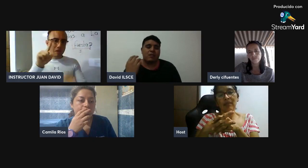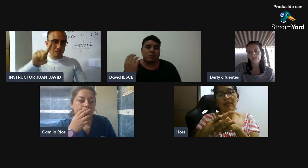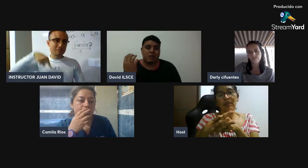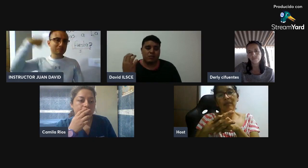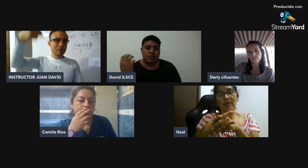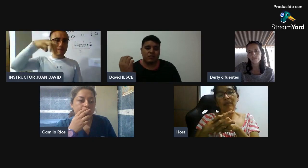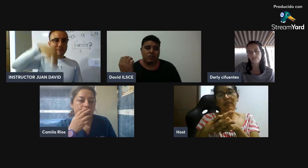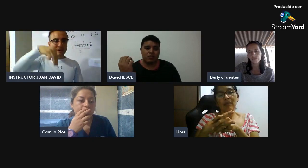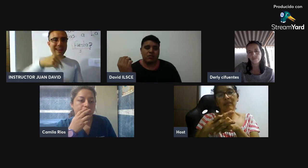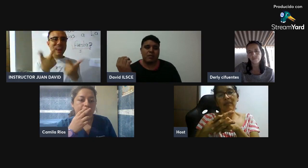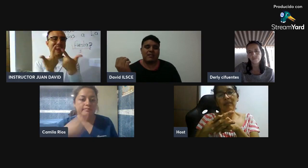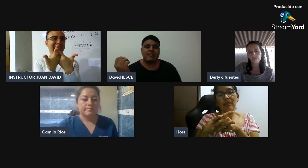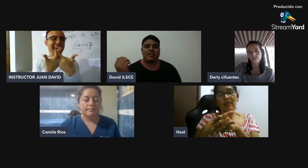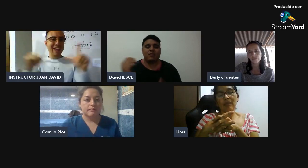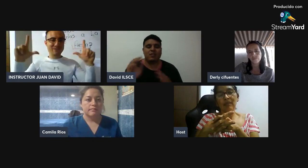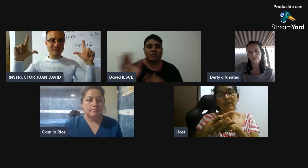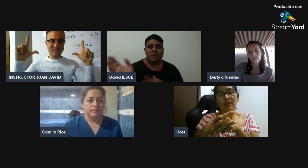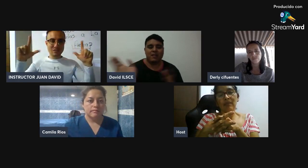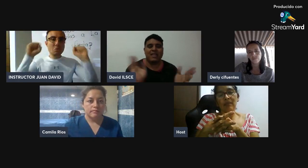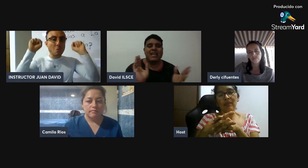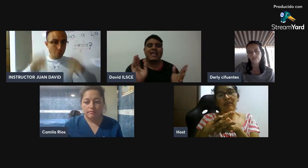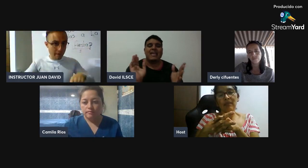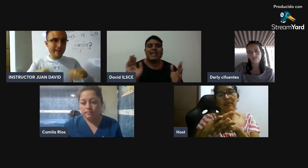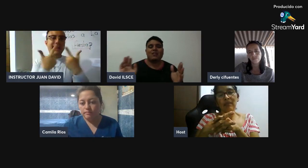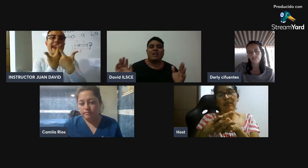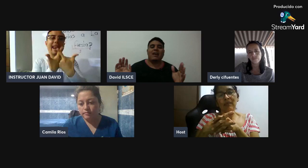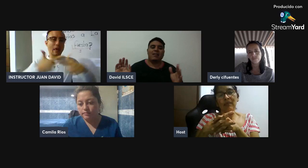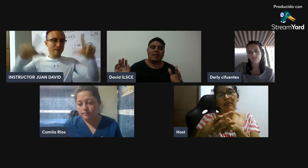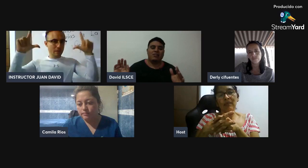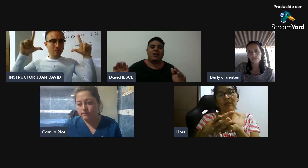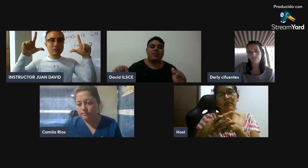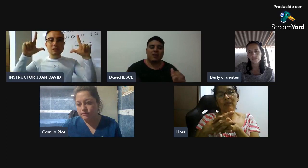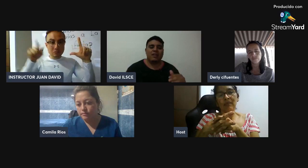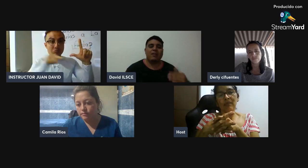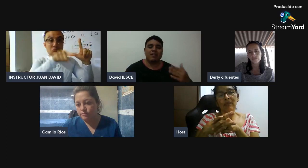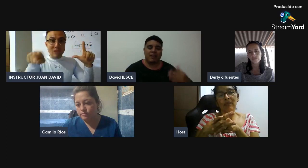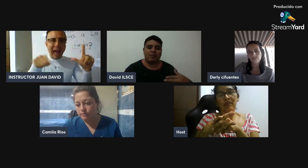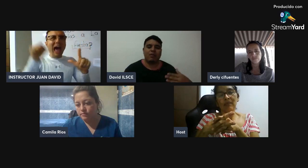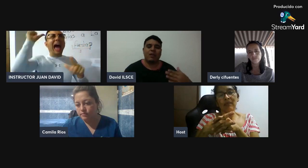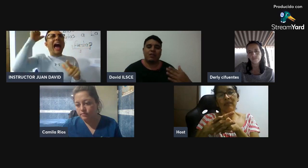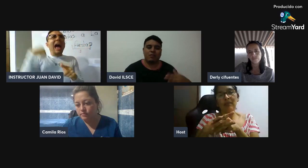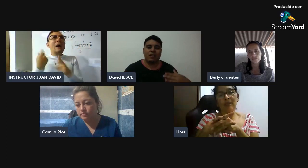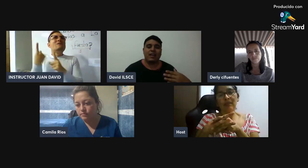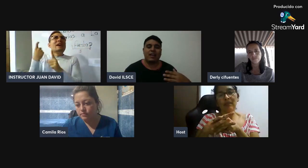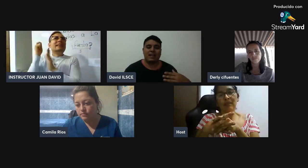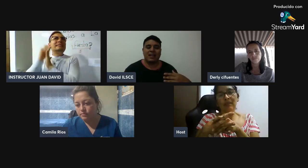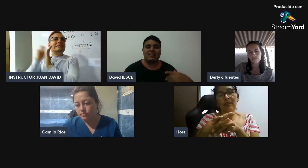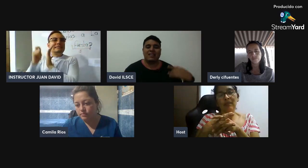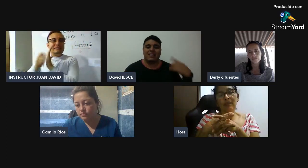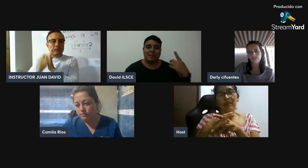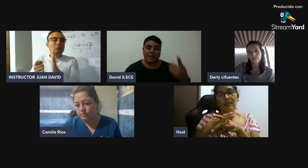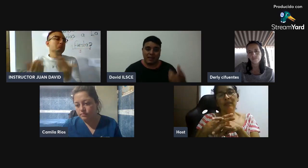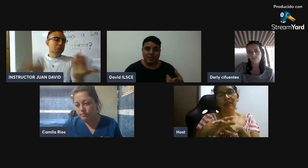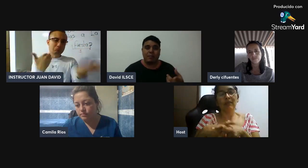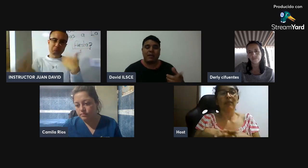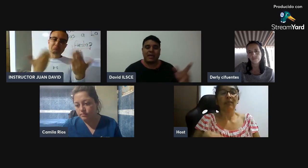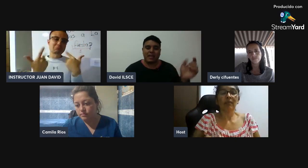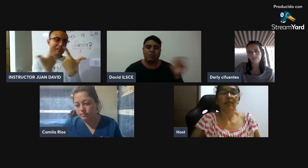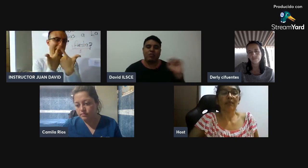preguntas sobre unos temas que se nos desvían y que yo les había dicho que yo les iba a avisar cuando fuera la clase de tema libre para que todo eso que